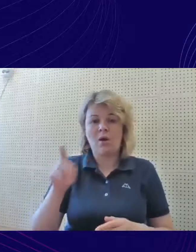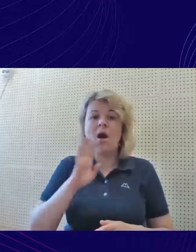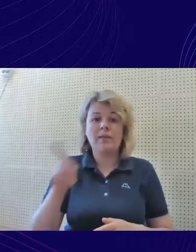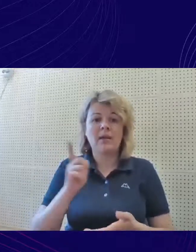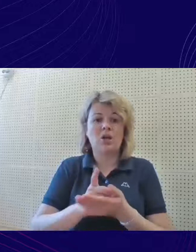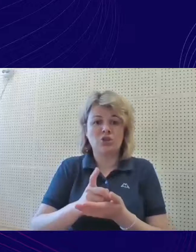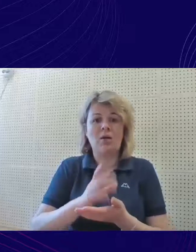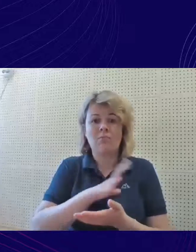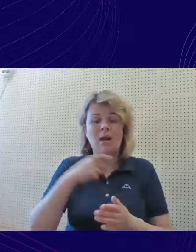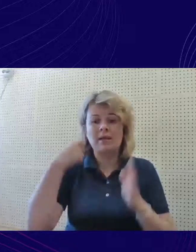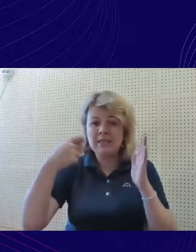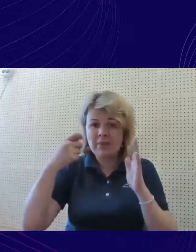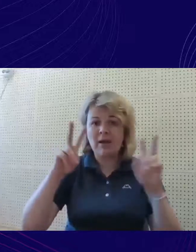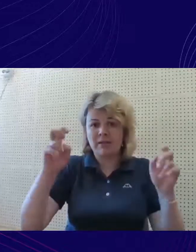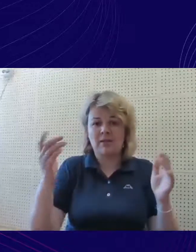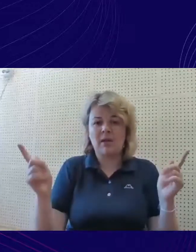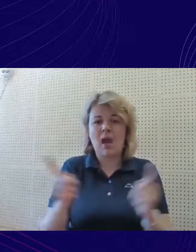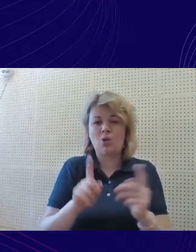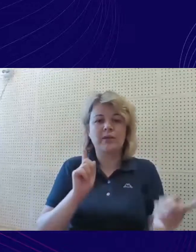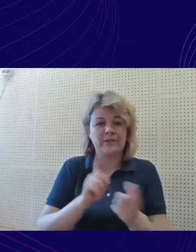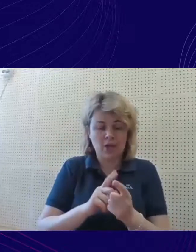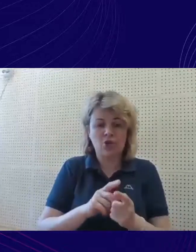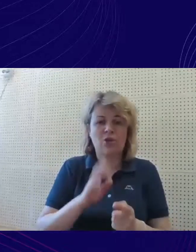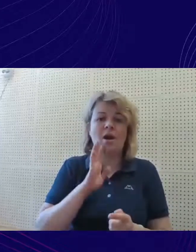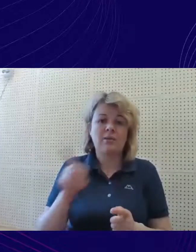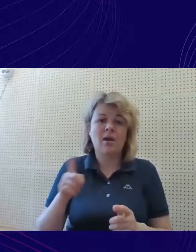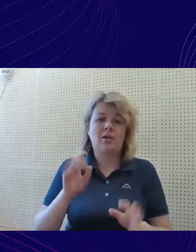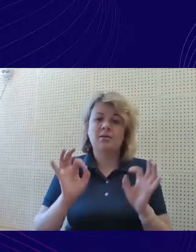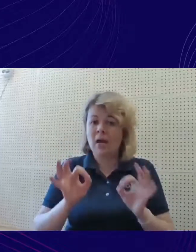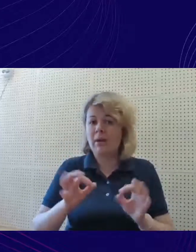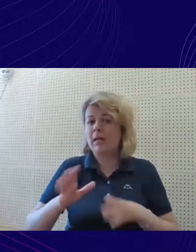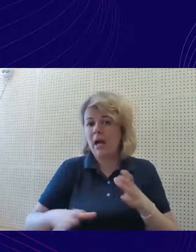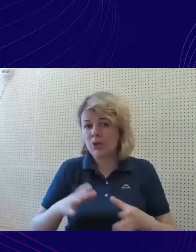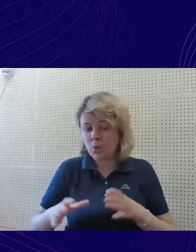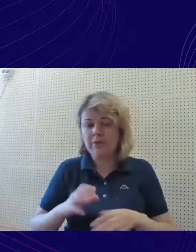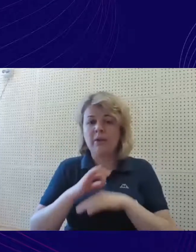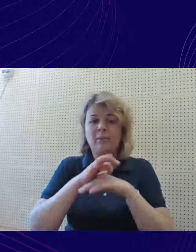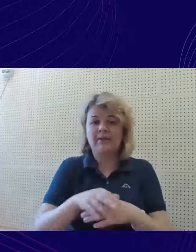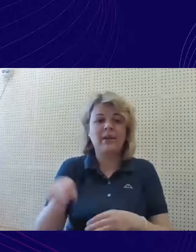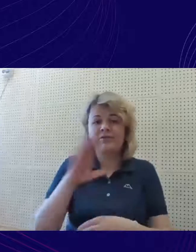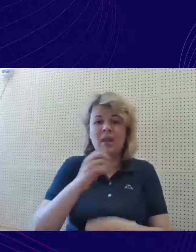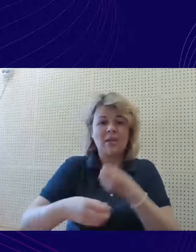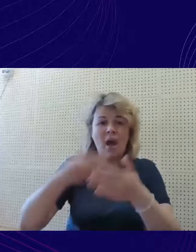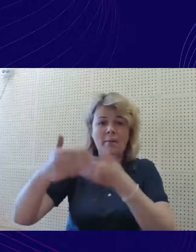нормально готовилась, нормально провела все этапы подготовки и